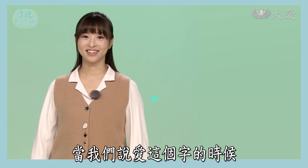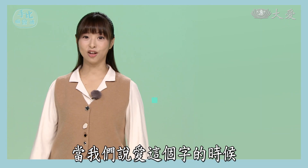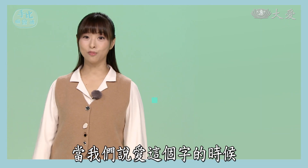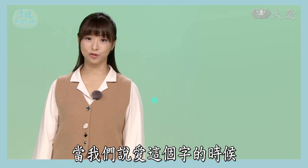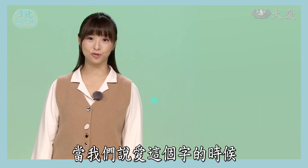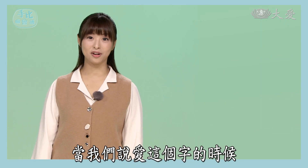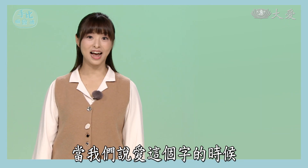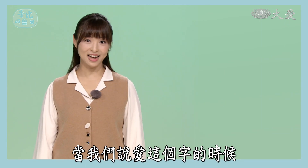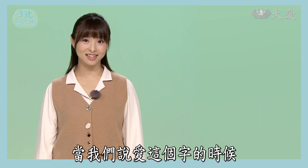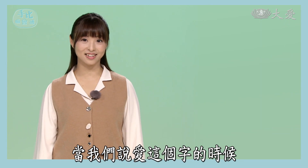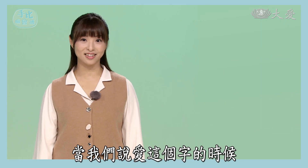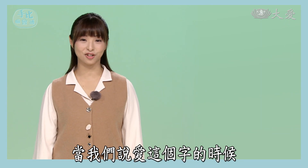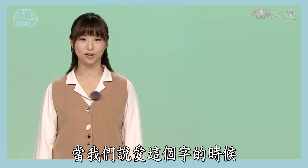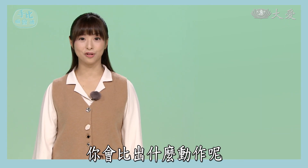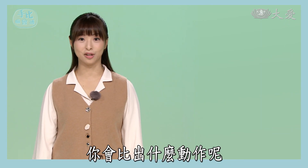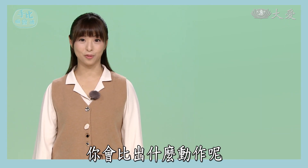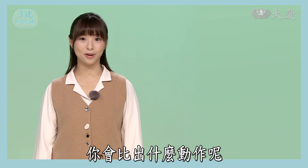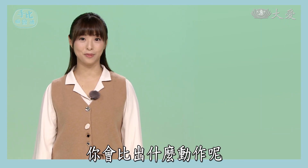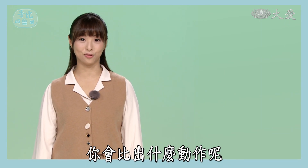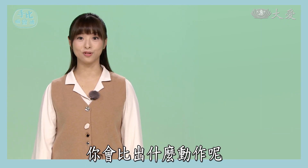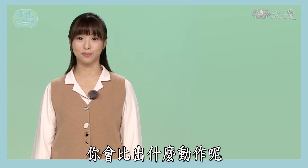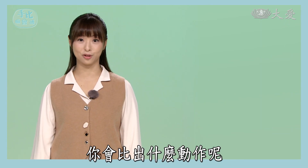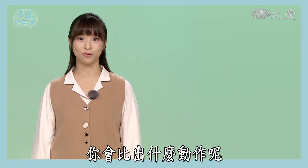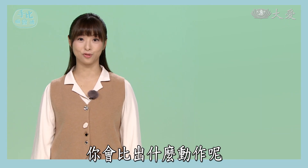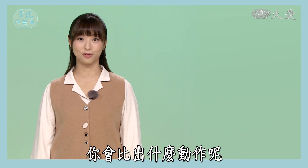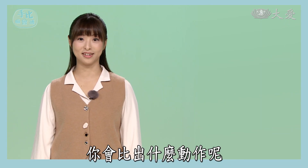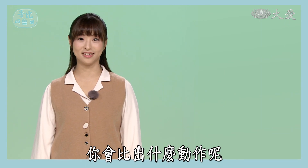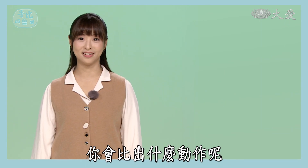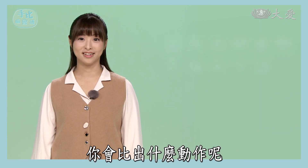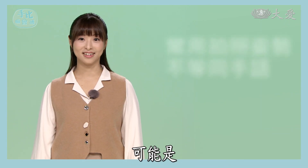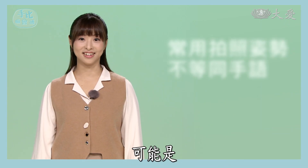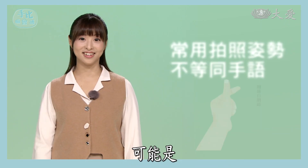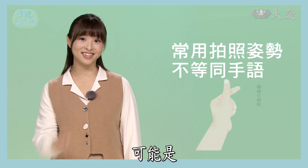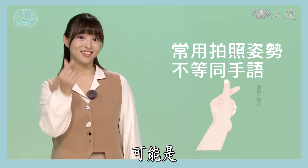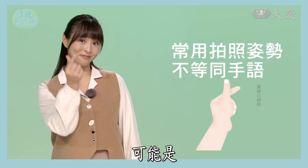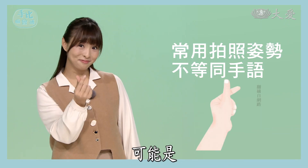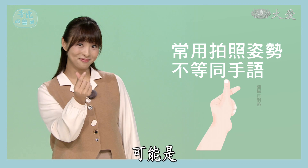当我们说“爱”这个字的时候，你会比出什么动作呢？可能是，